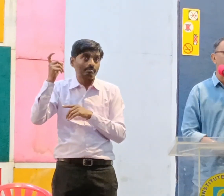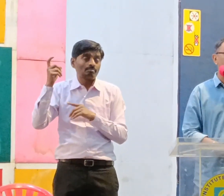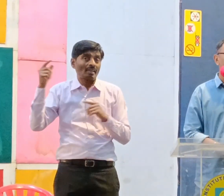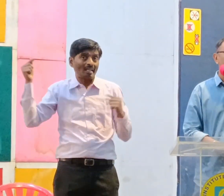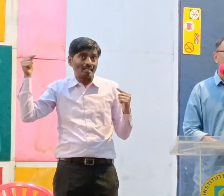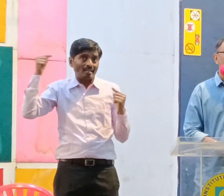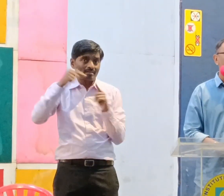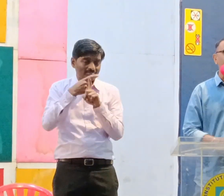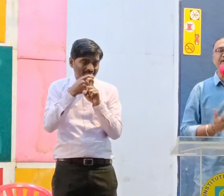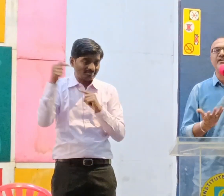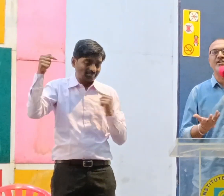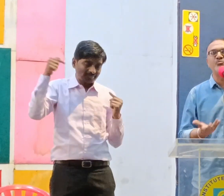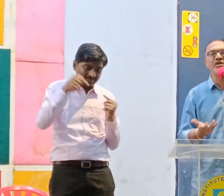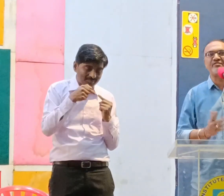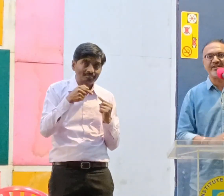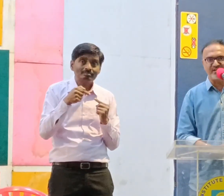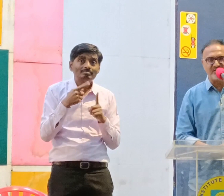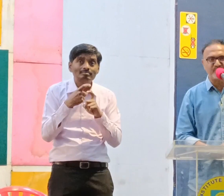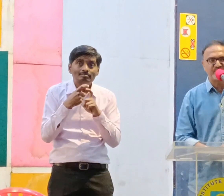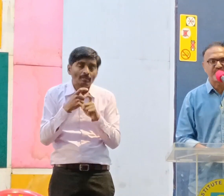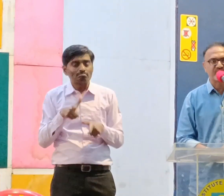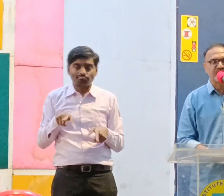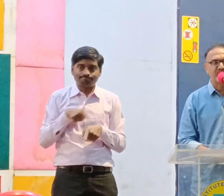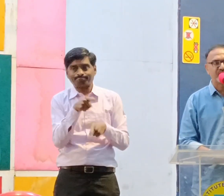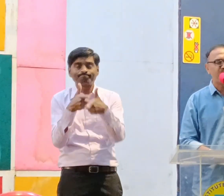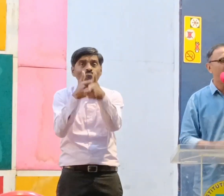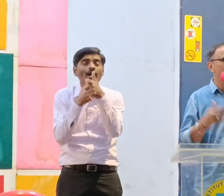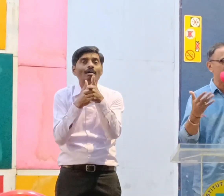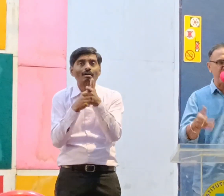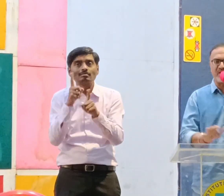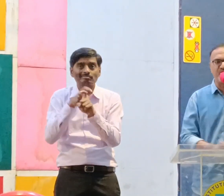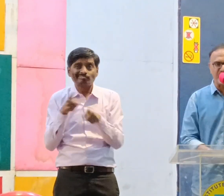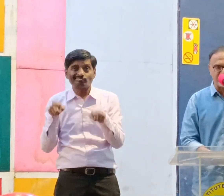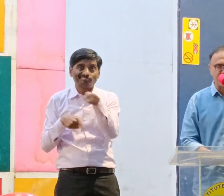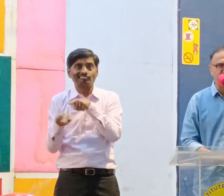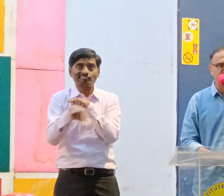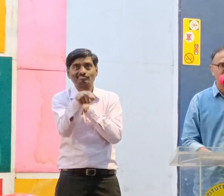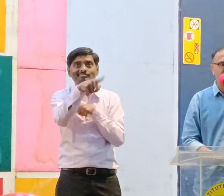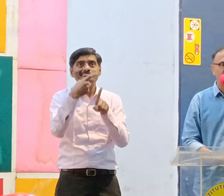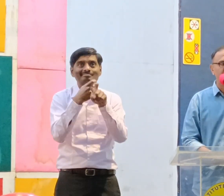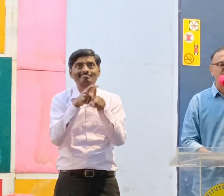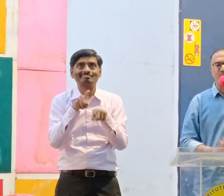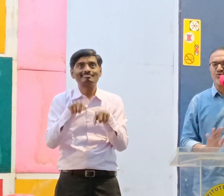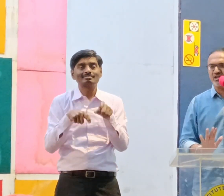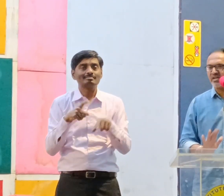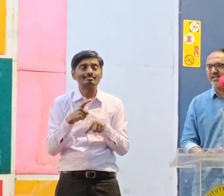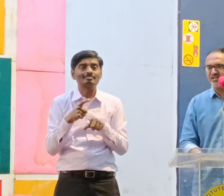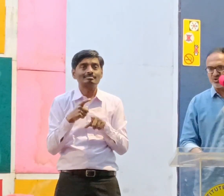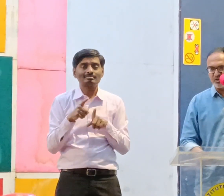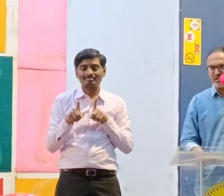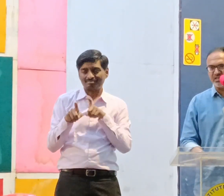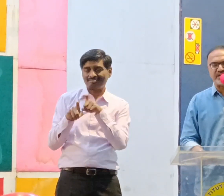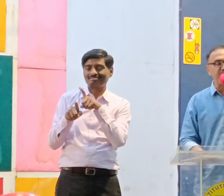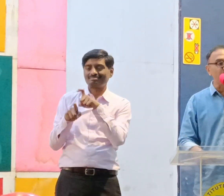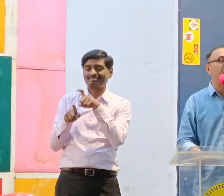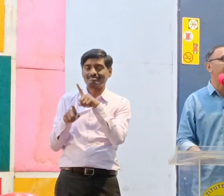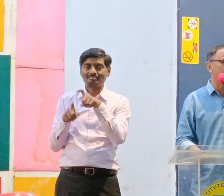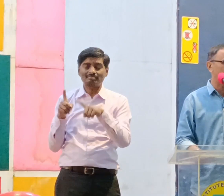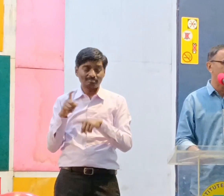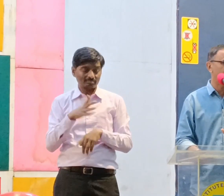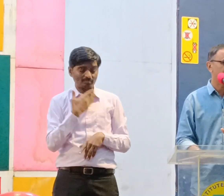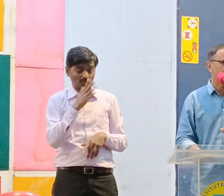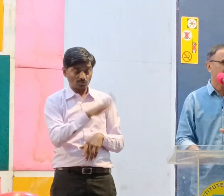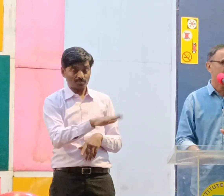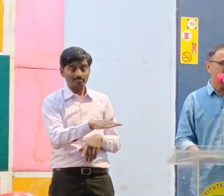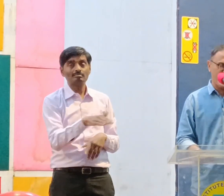મળી કીડી એટલે બુલેટ ટ્રેન ફૂલ સ્પીડમાં આવતી હતી ગોકળ ગાયને જોઈને કીડી ઉડી